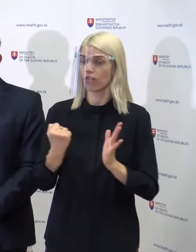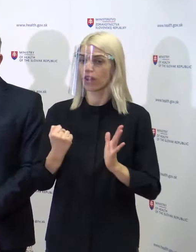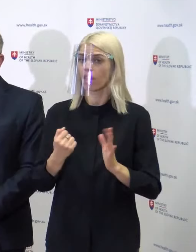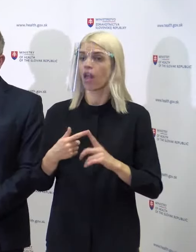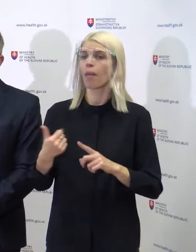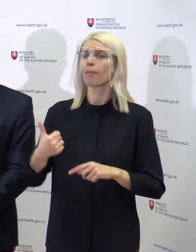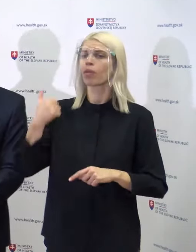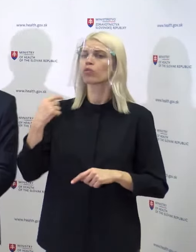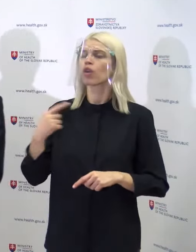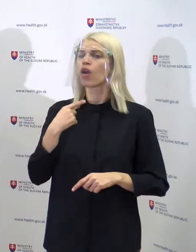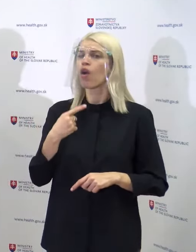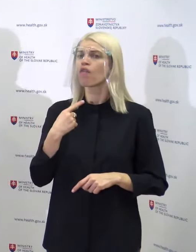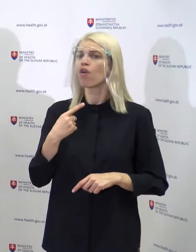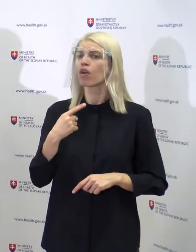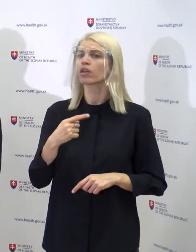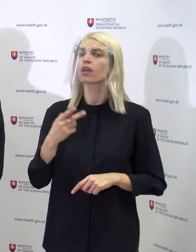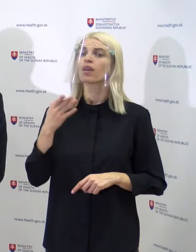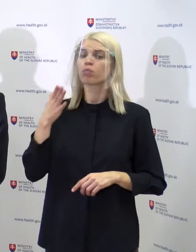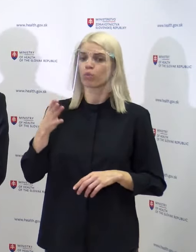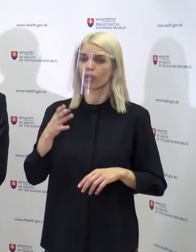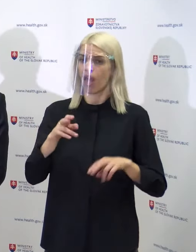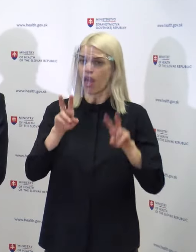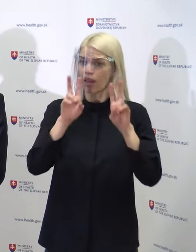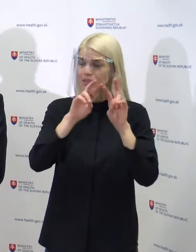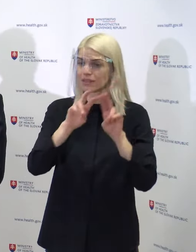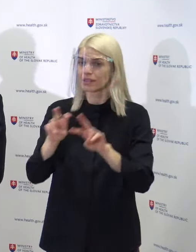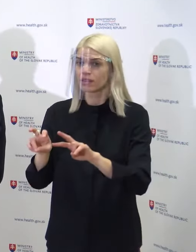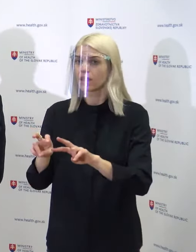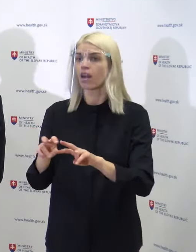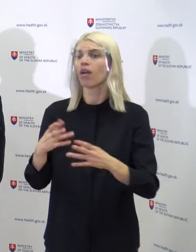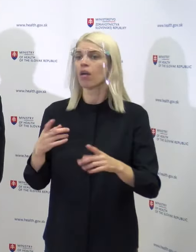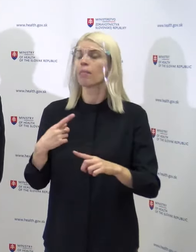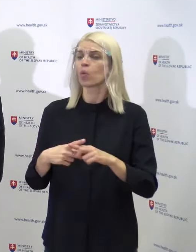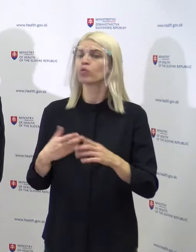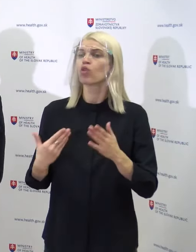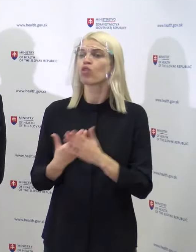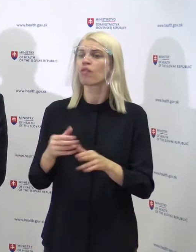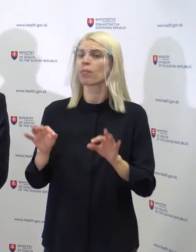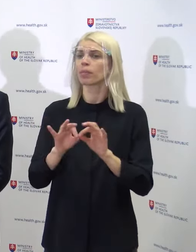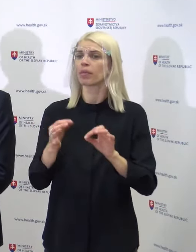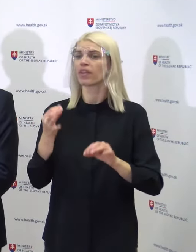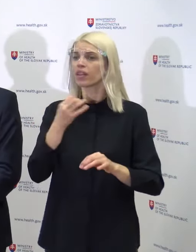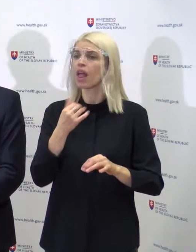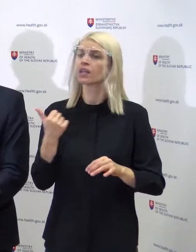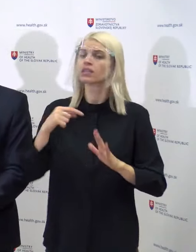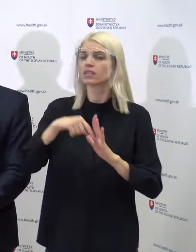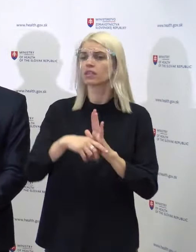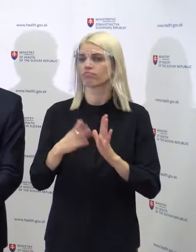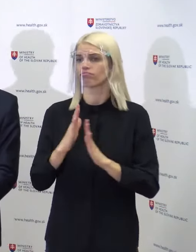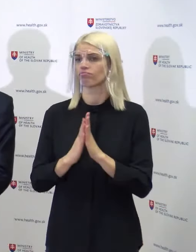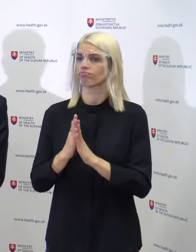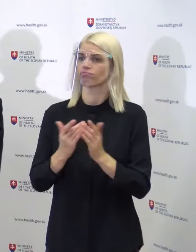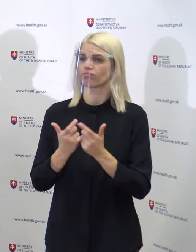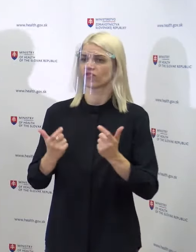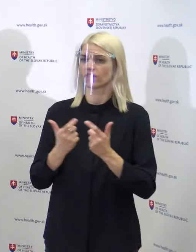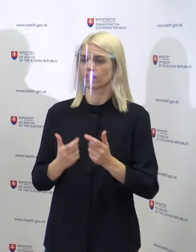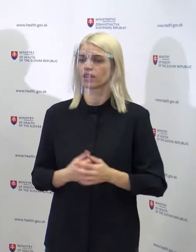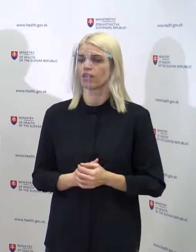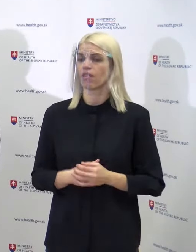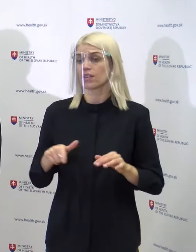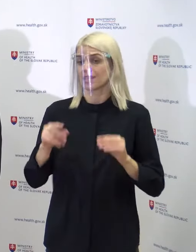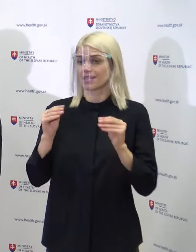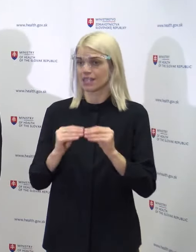ste mi že spomínali, že nie len sa bude sekvenovať, ale že bude aj nejaký nový prípravný test, ktorý ste môžete povedať. Tak ten systém